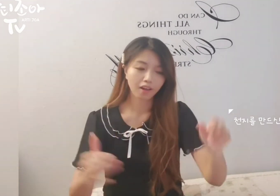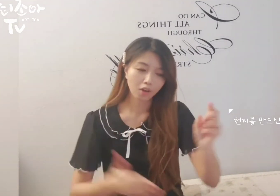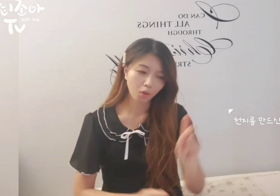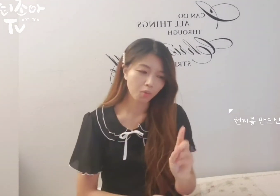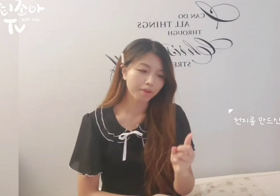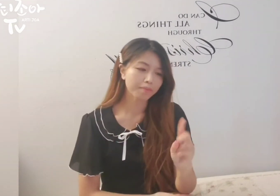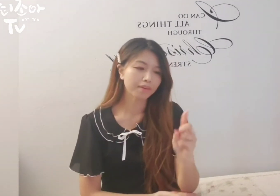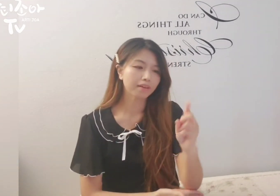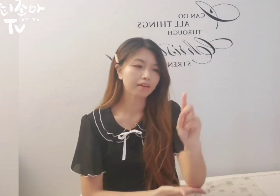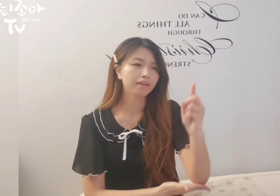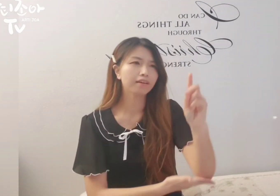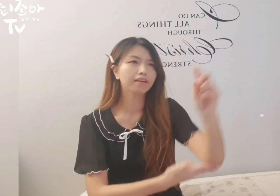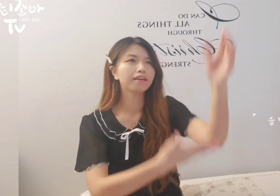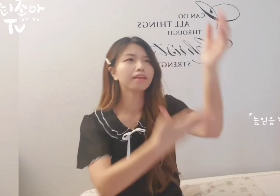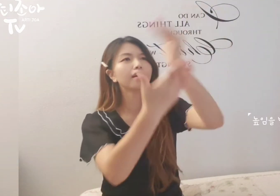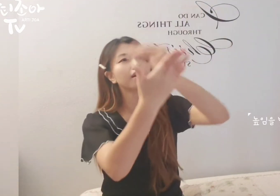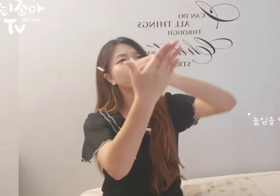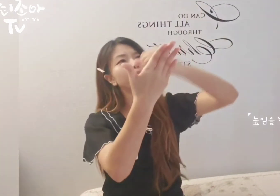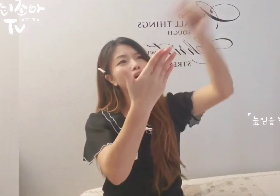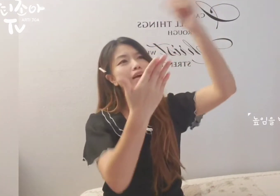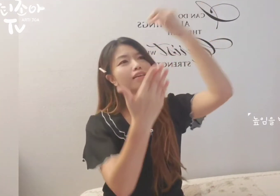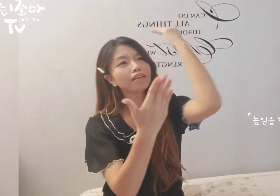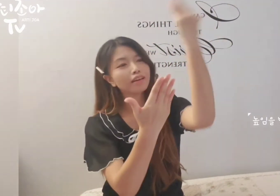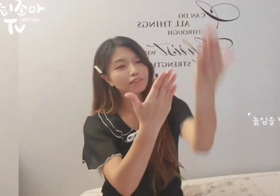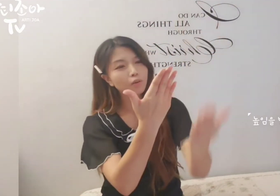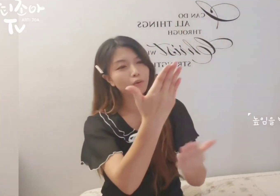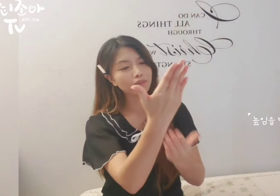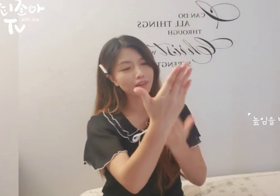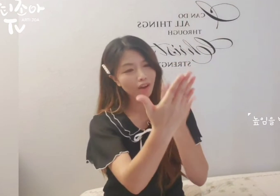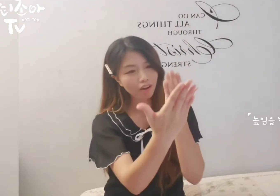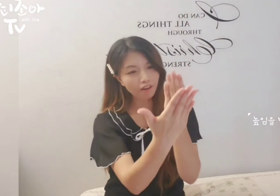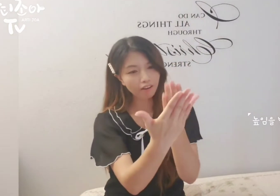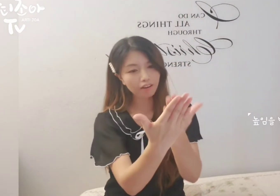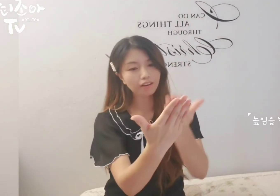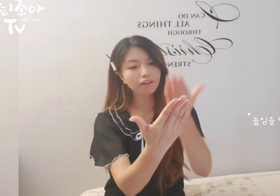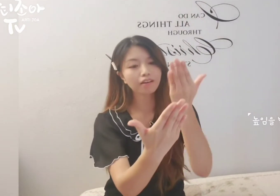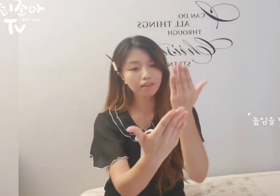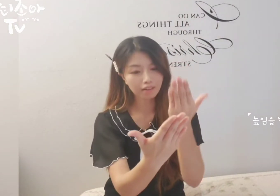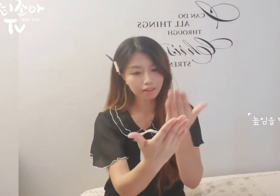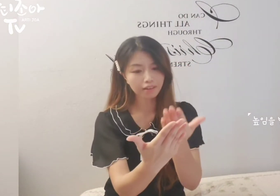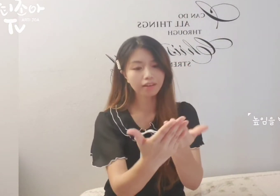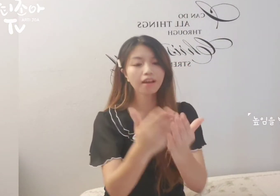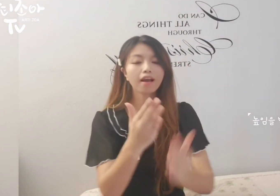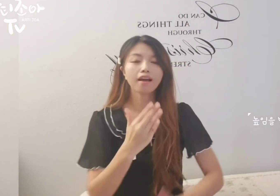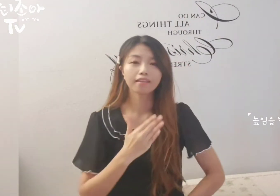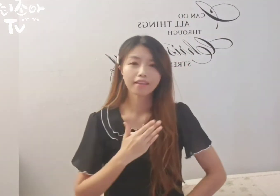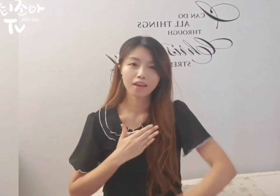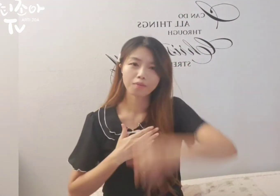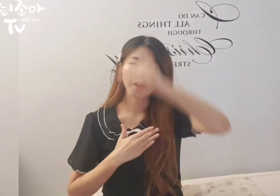높임을 받으소서 내